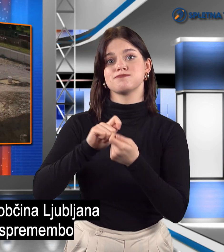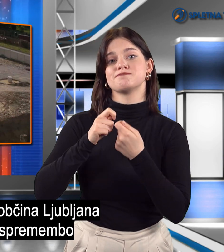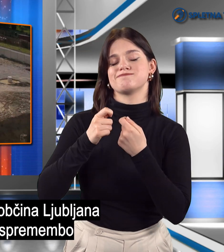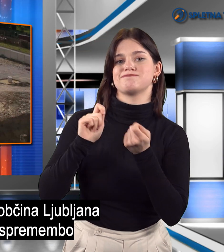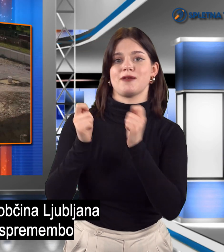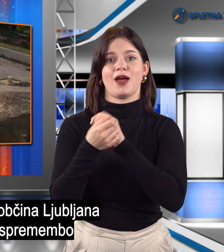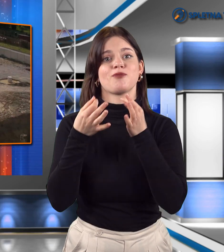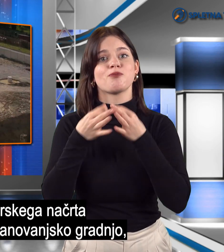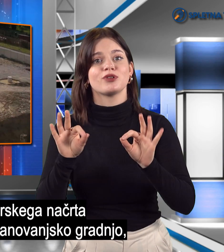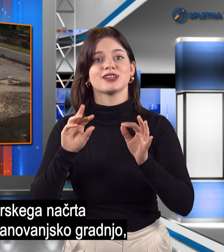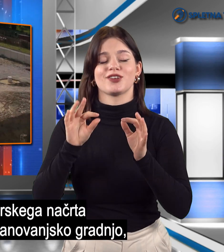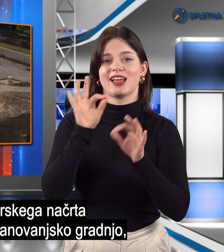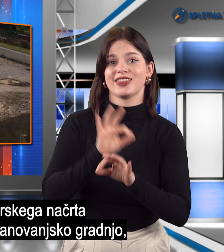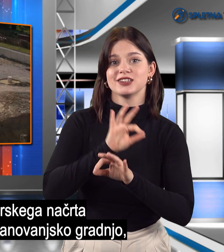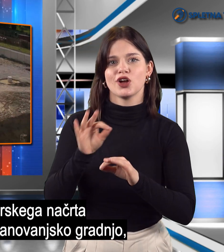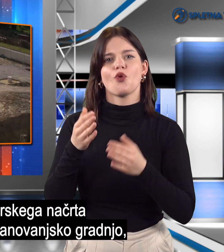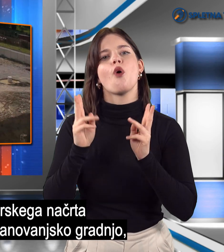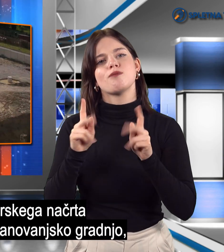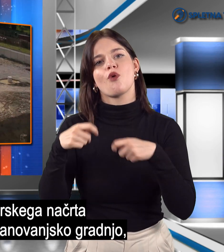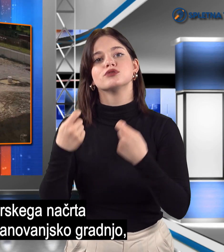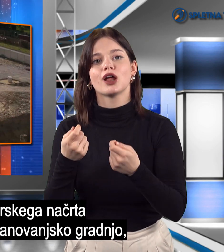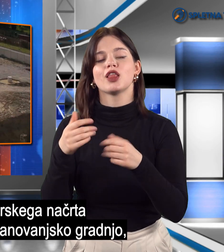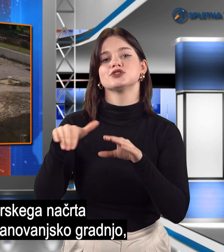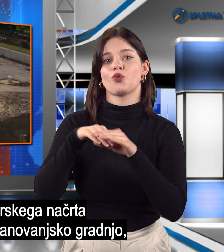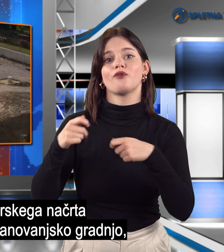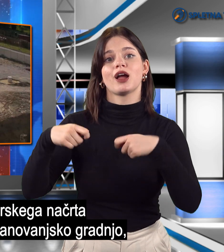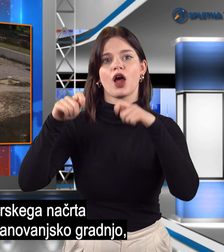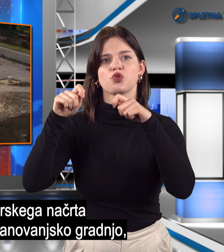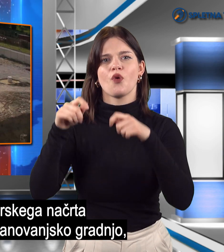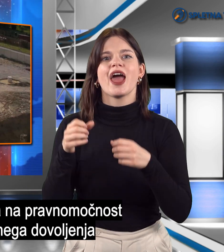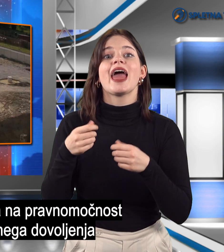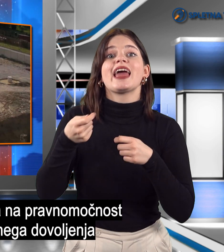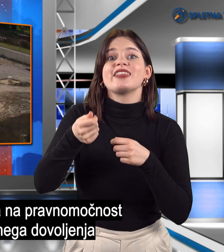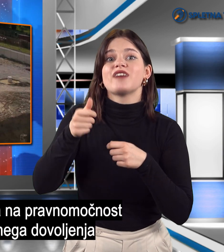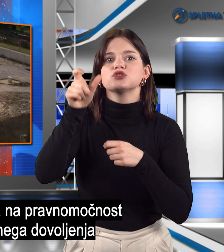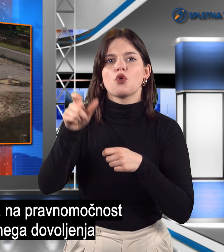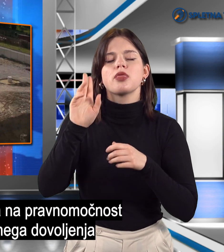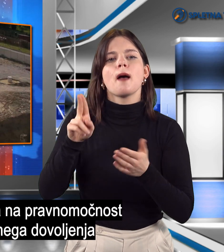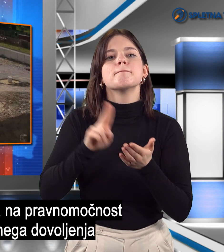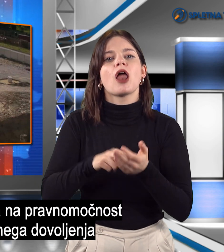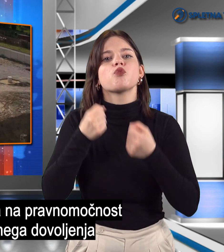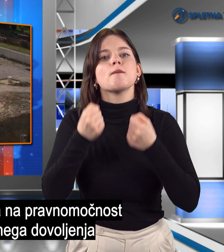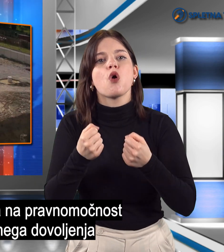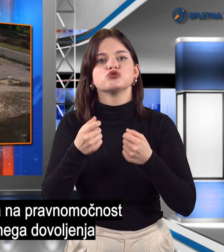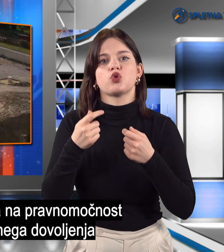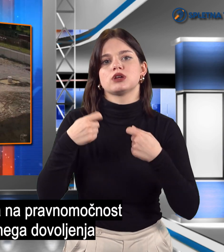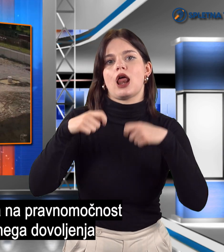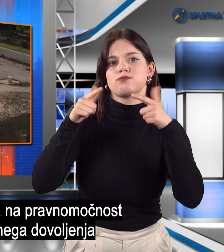je s spremembo prostorskega načrta omogočila stanovanjsko gradnjo. Investitor pa na pravnomočnost